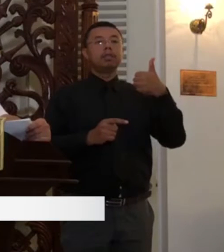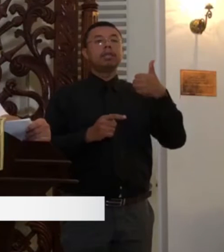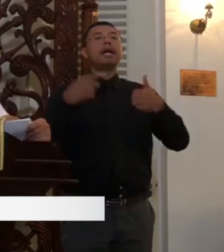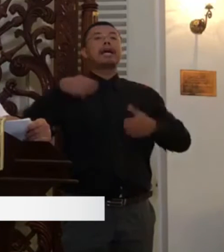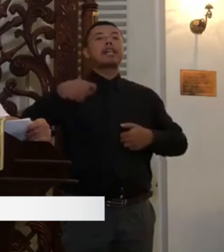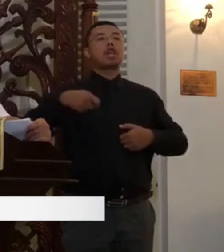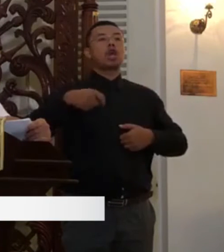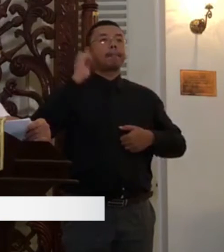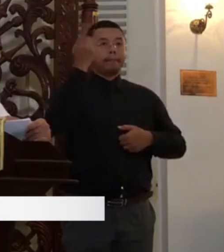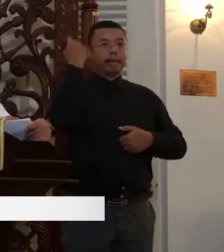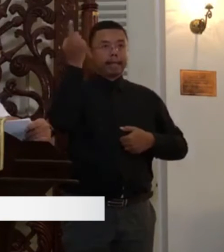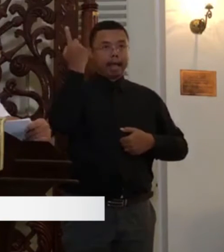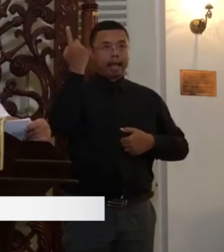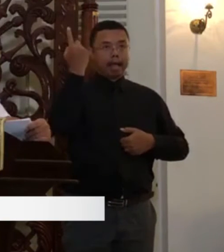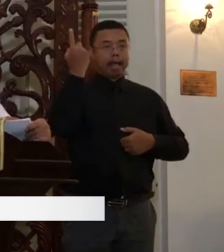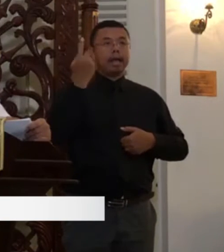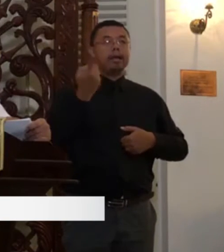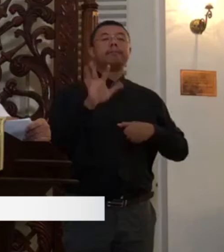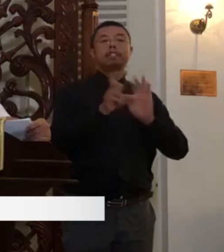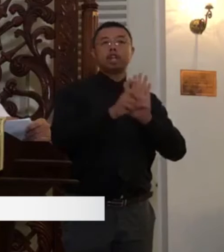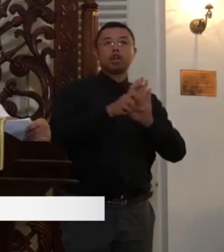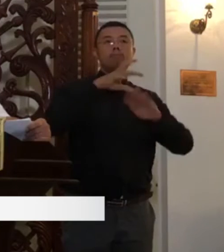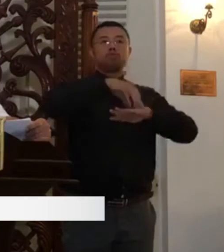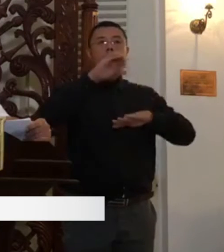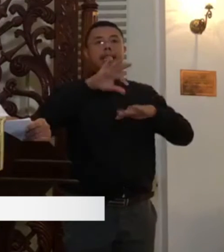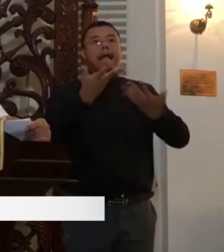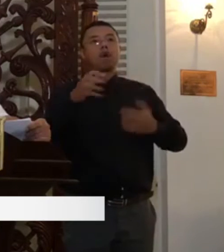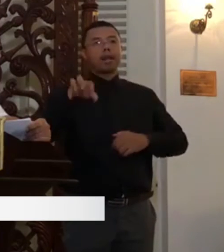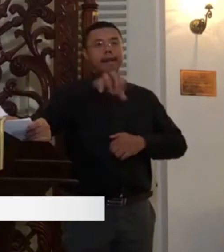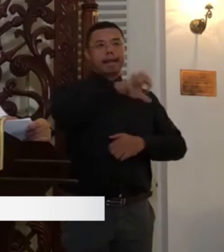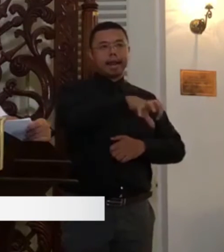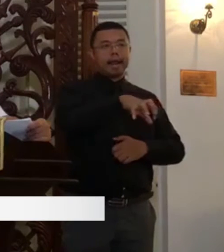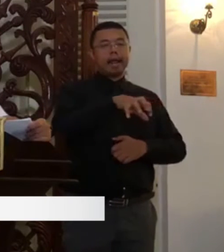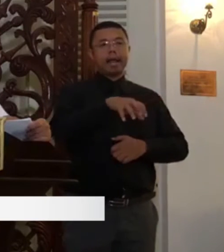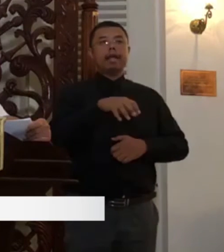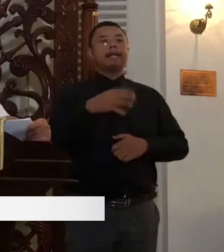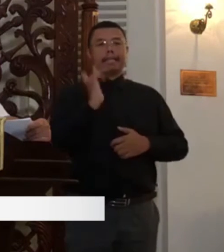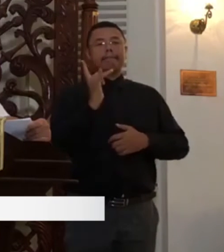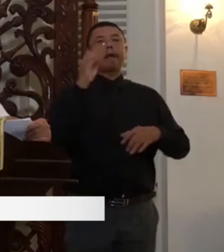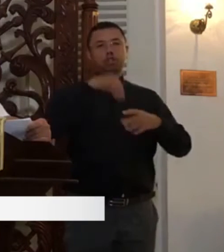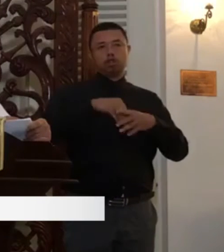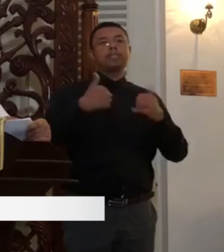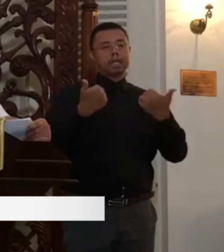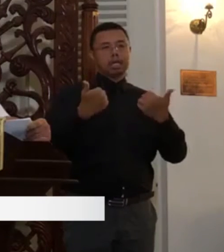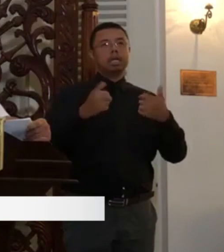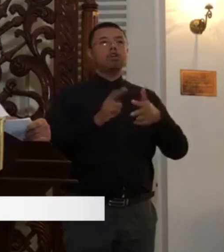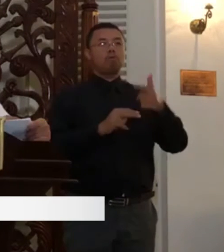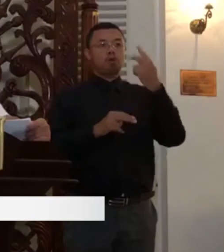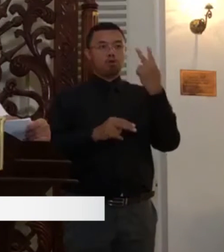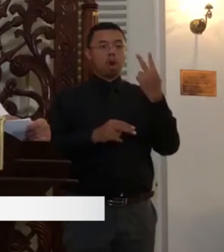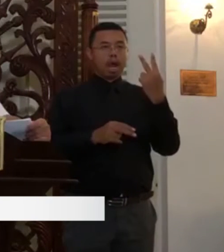kantor instansi pemerintah, baik pusat maupun daerah, di situ ada pengecualian. Pengecualian kedua